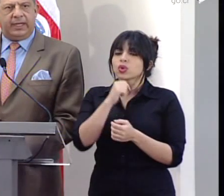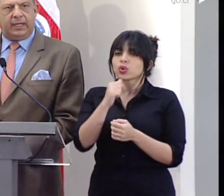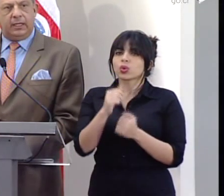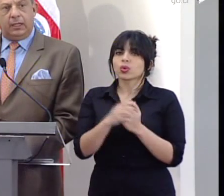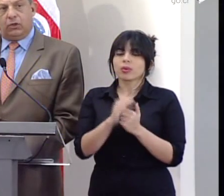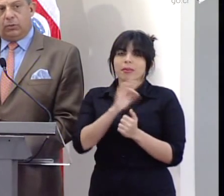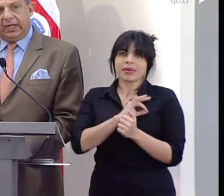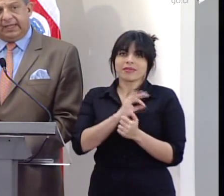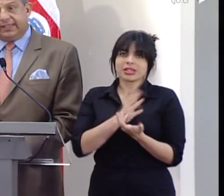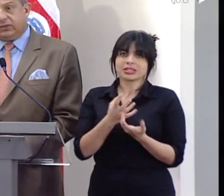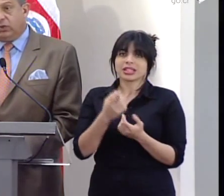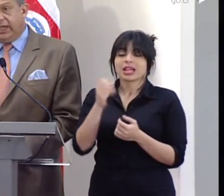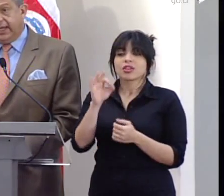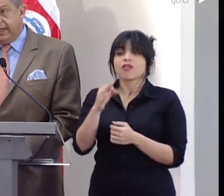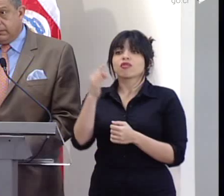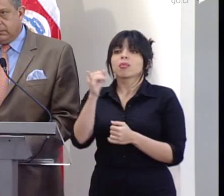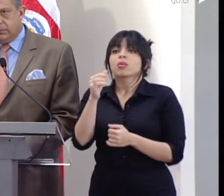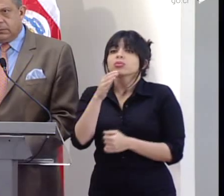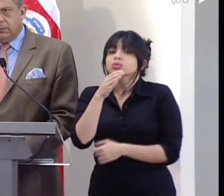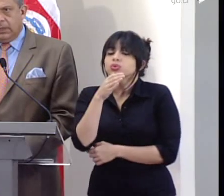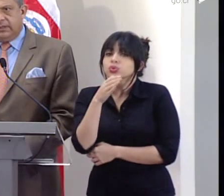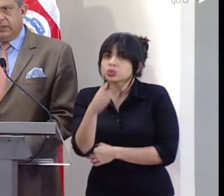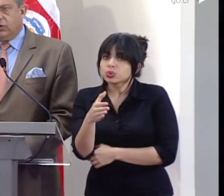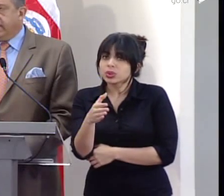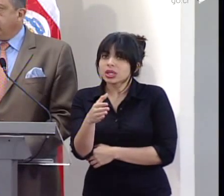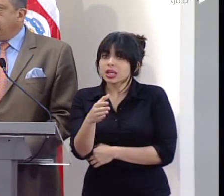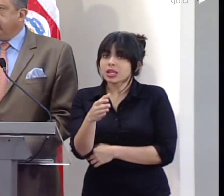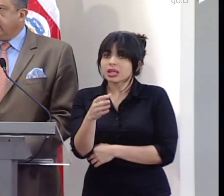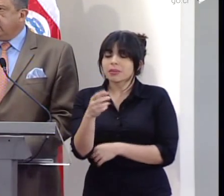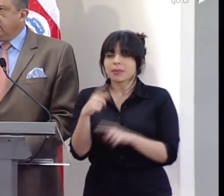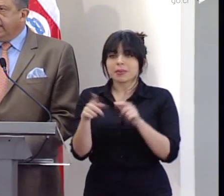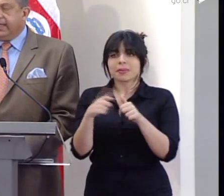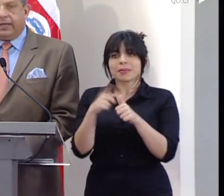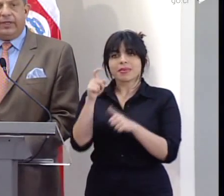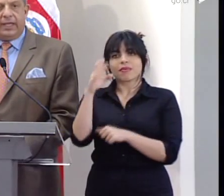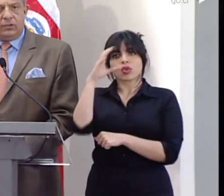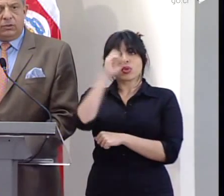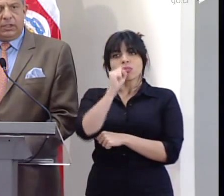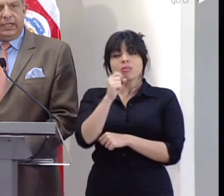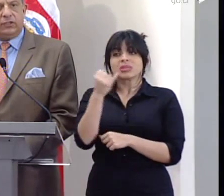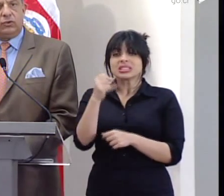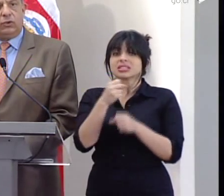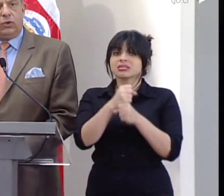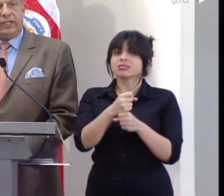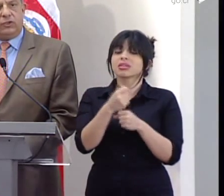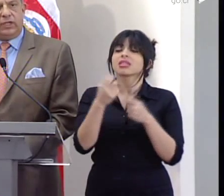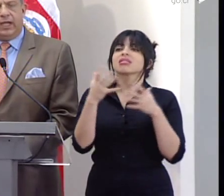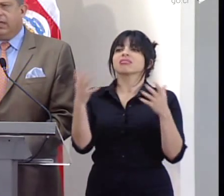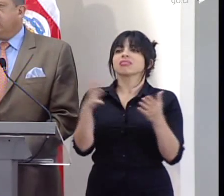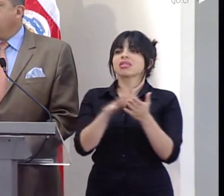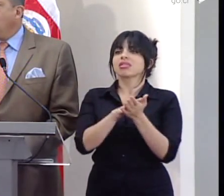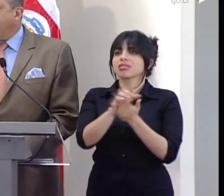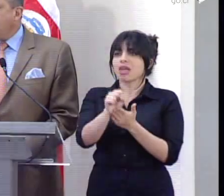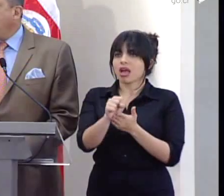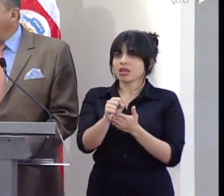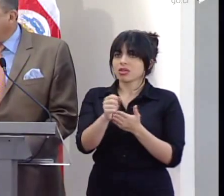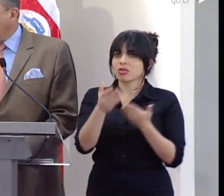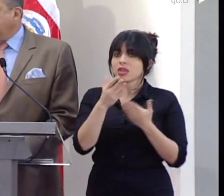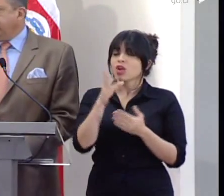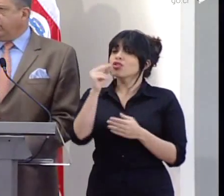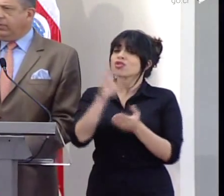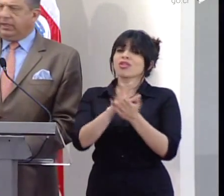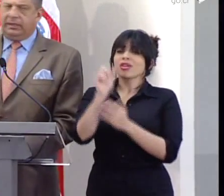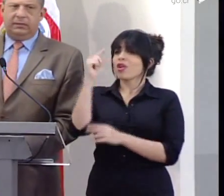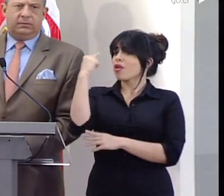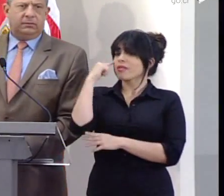una manera como la que se sugiere, sin tomar en cuenta el grave daño que esto ocasiona, no al gobierno